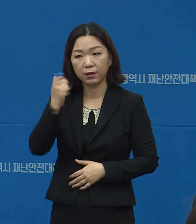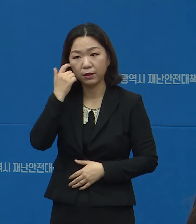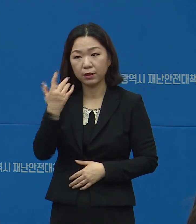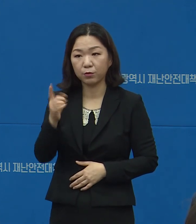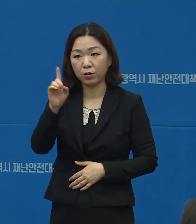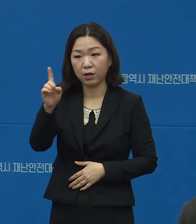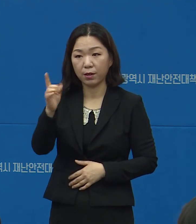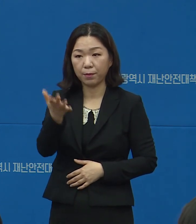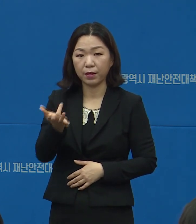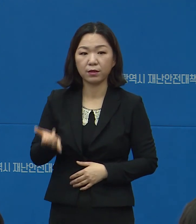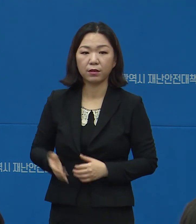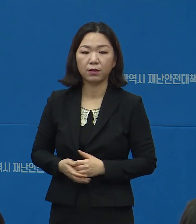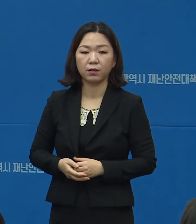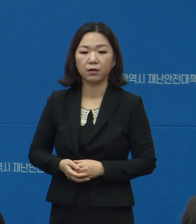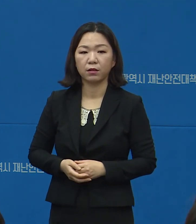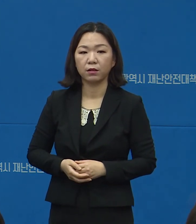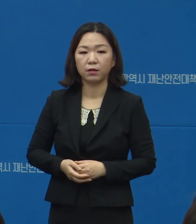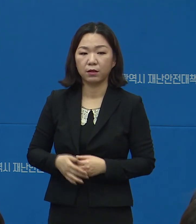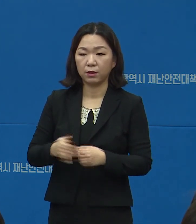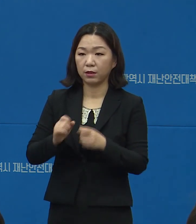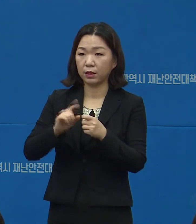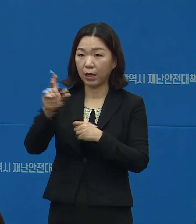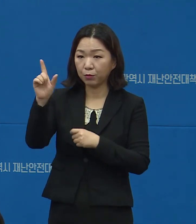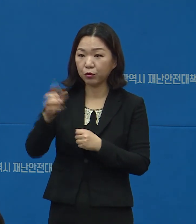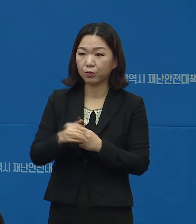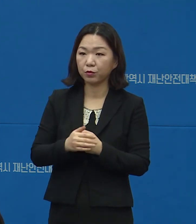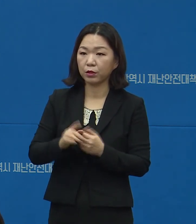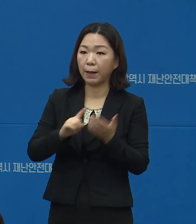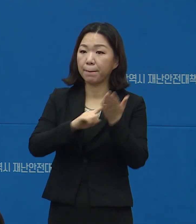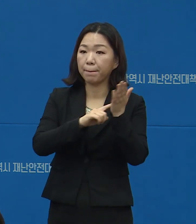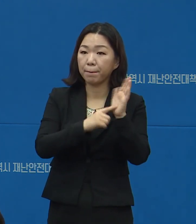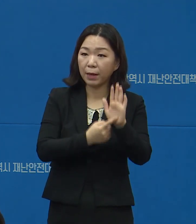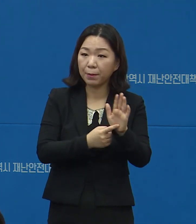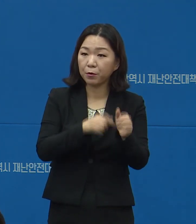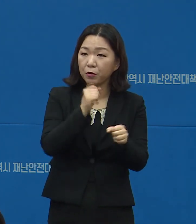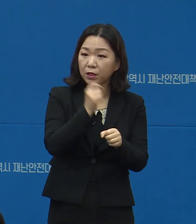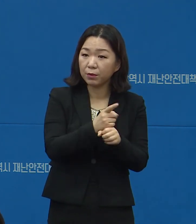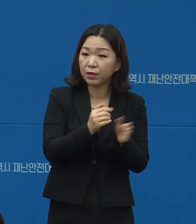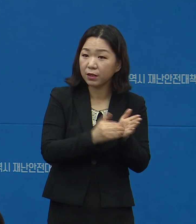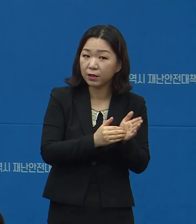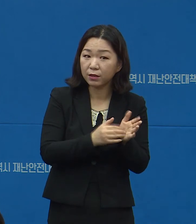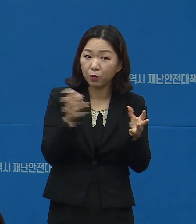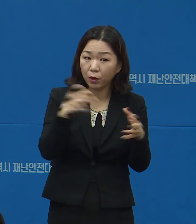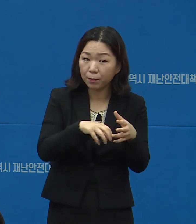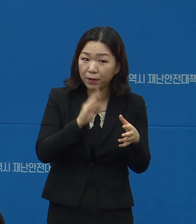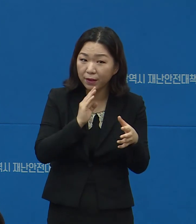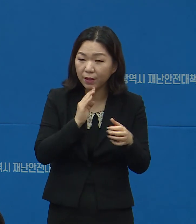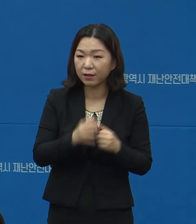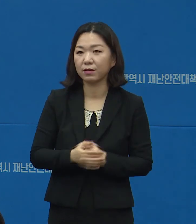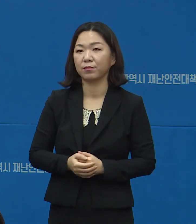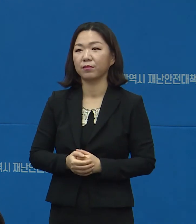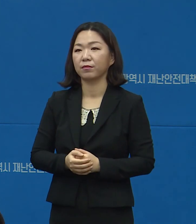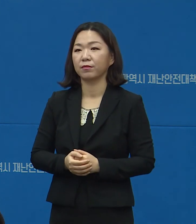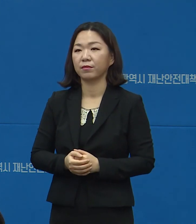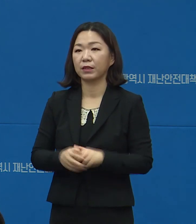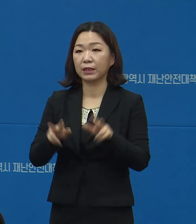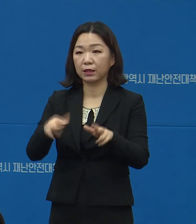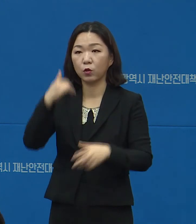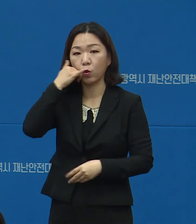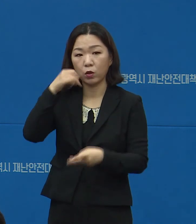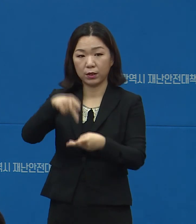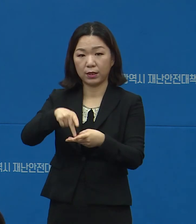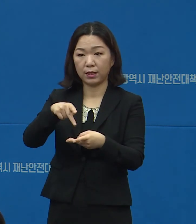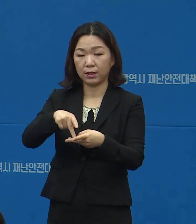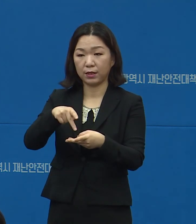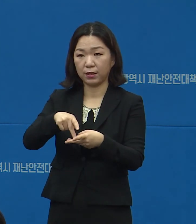제가 질문하셨는데 답변. 네. 대부분 기발표된 확진자에 포함된다는 말. 아, 네, 맞습니다. 그러니까 지금 콜센터에